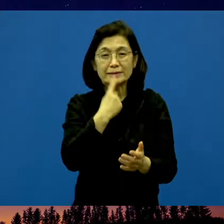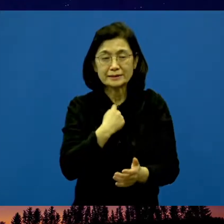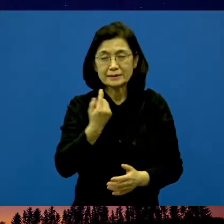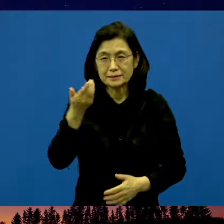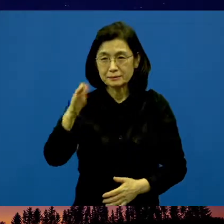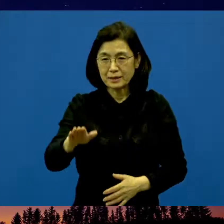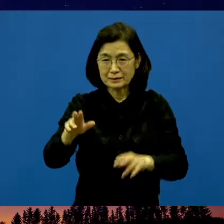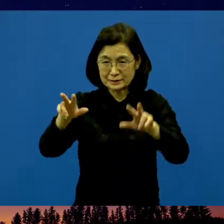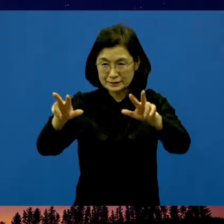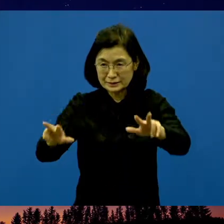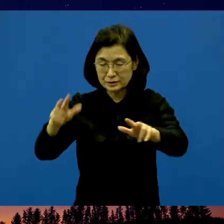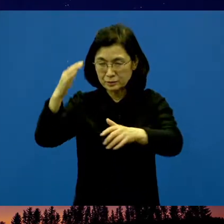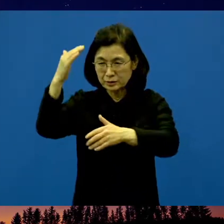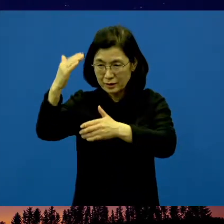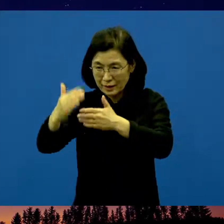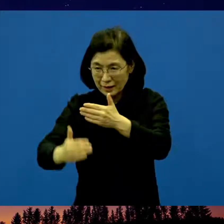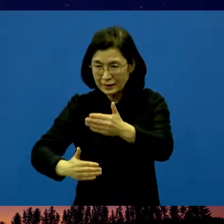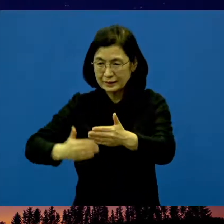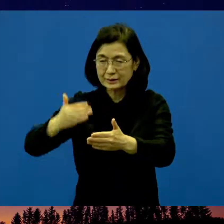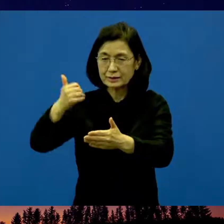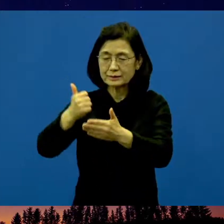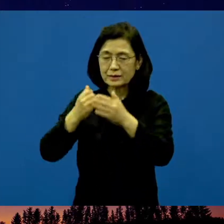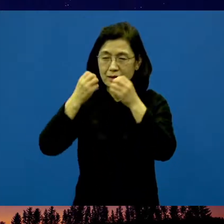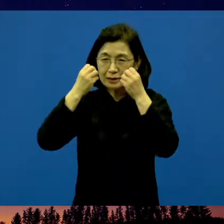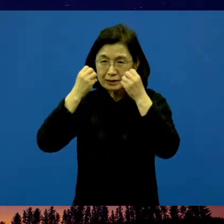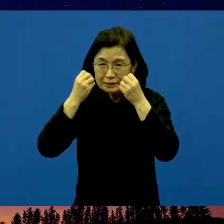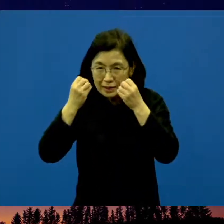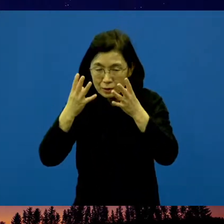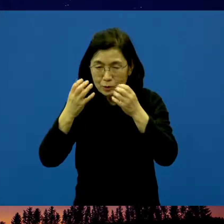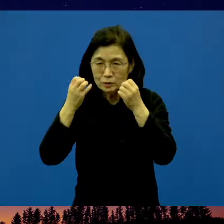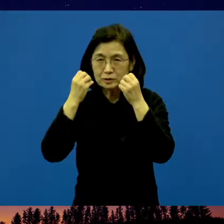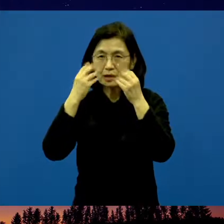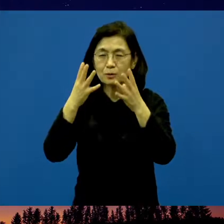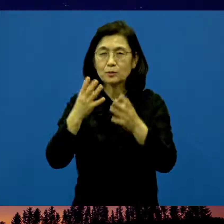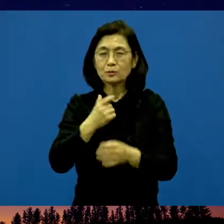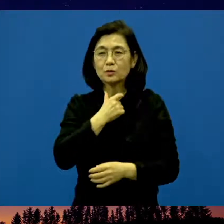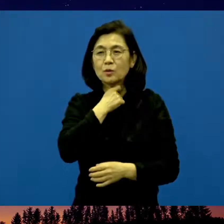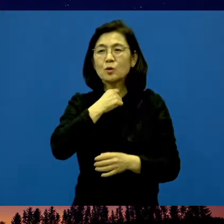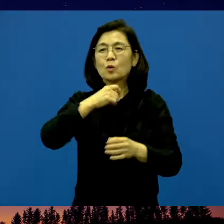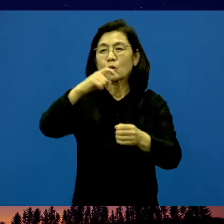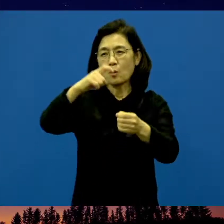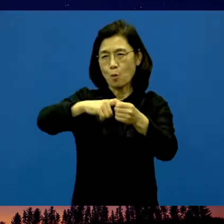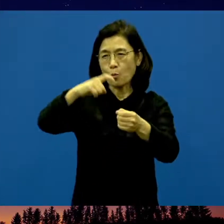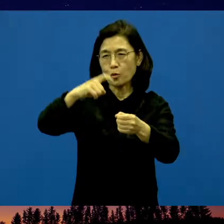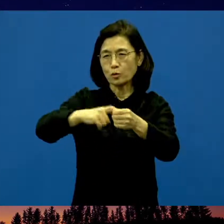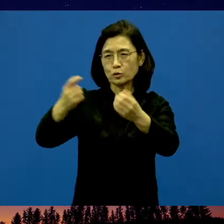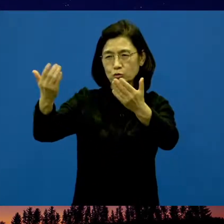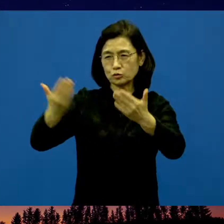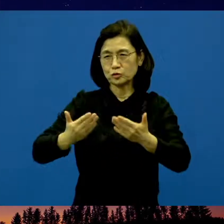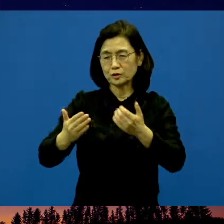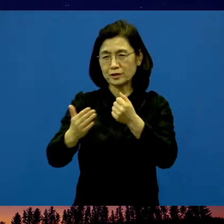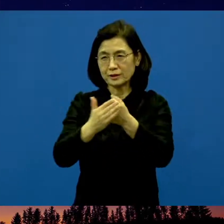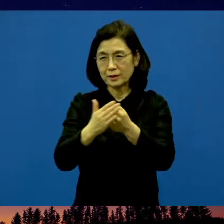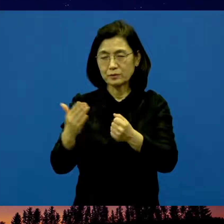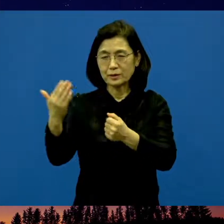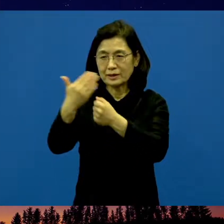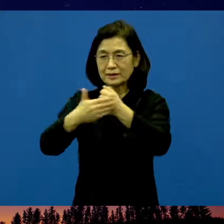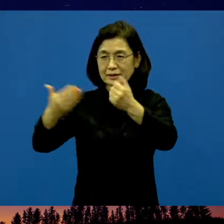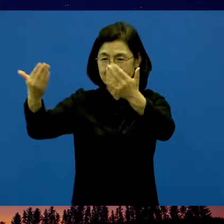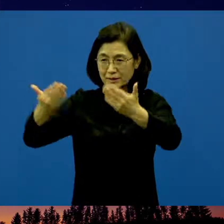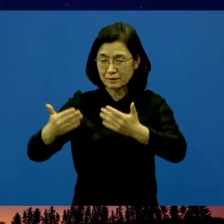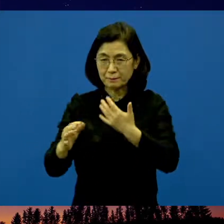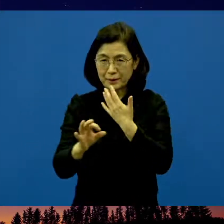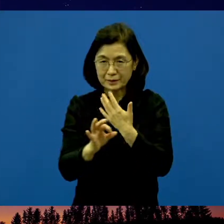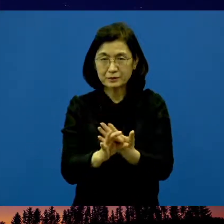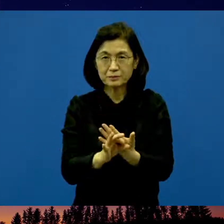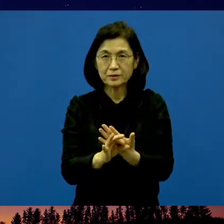이제 하나님께서 우리에게는 뭐예요? 새로운 의지를 부어 넣어주셨다는 거예요. 그래서 은혜 받는 순간 우리 내면에